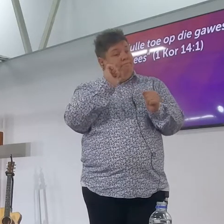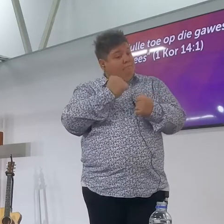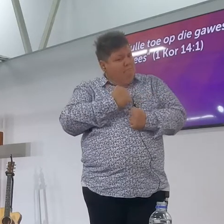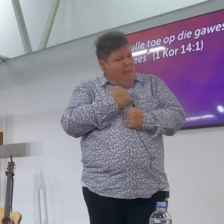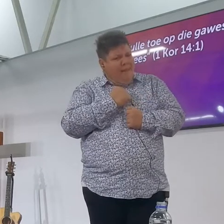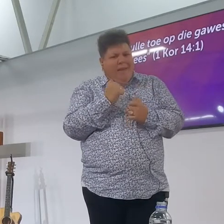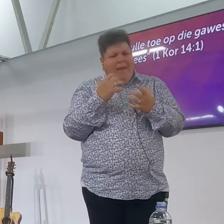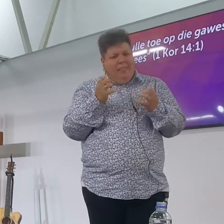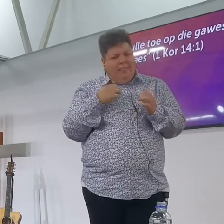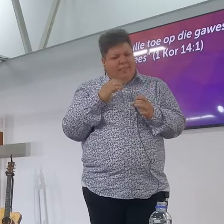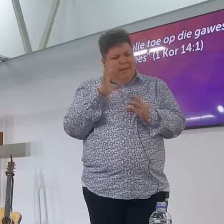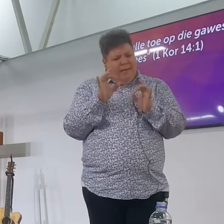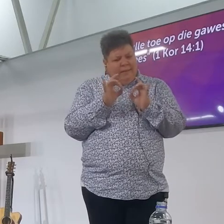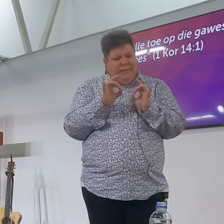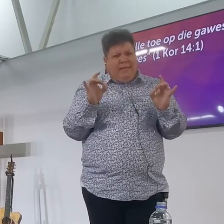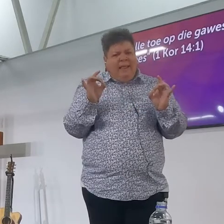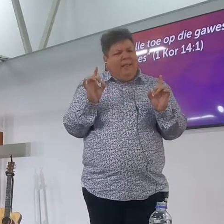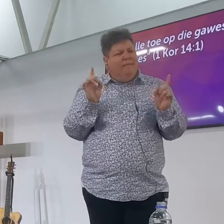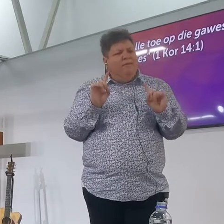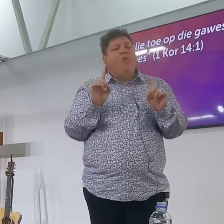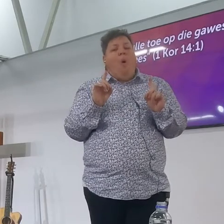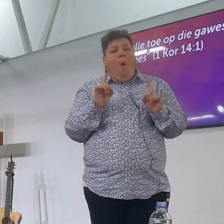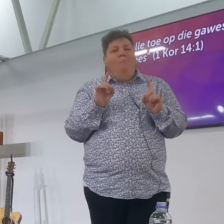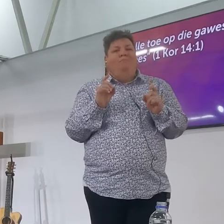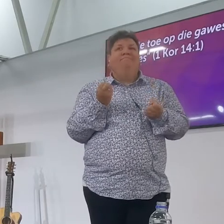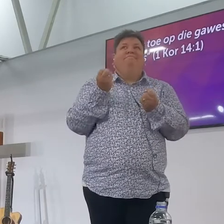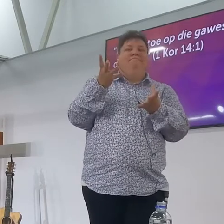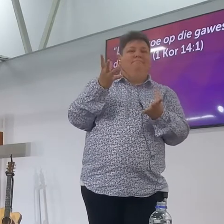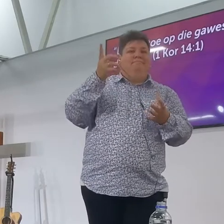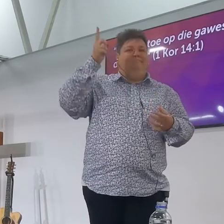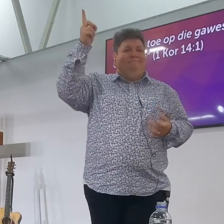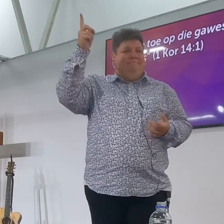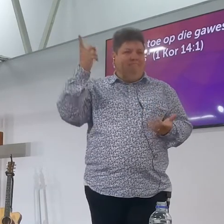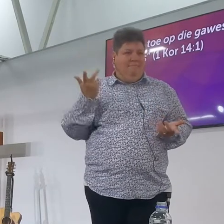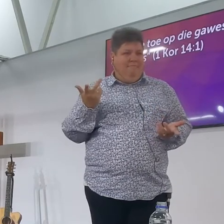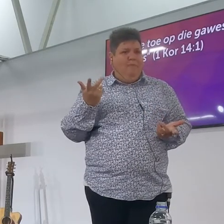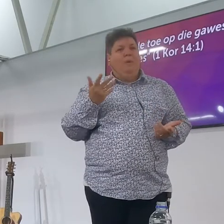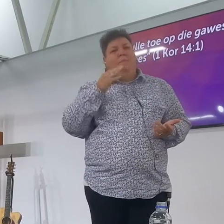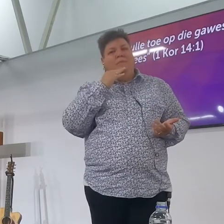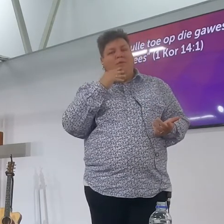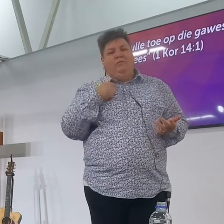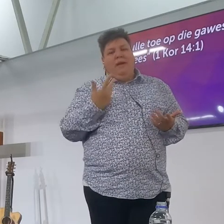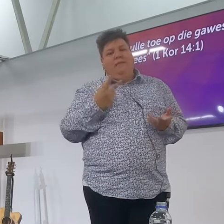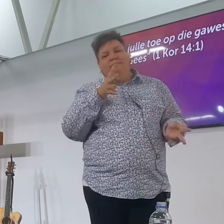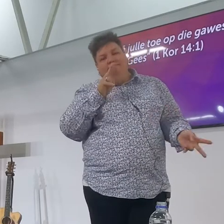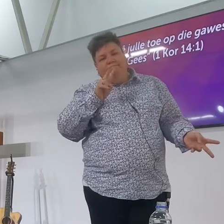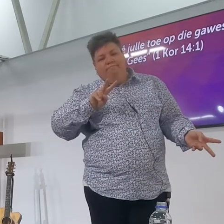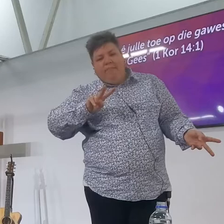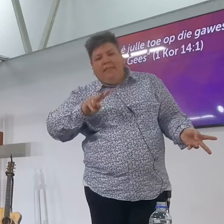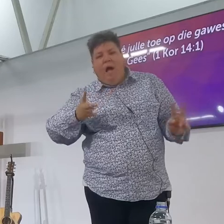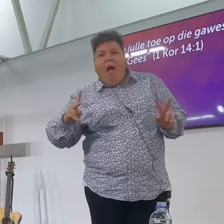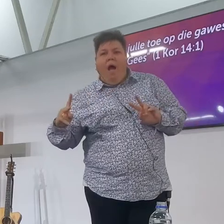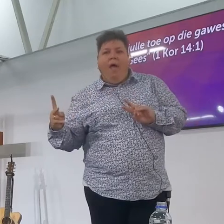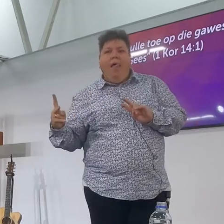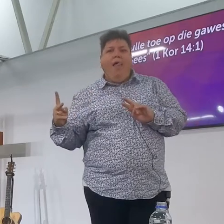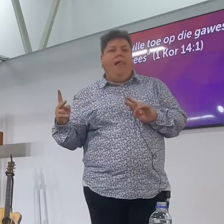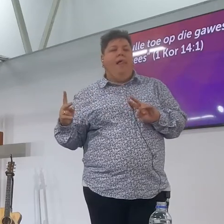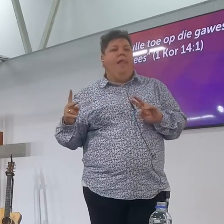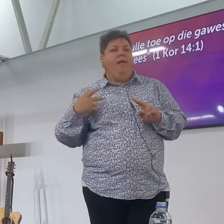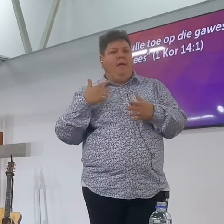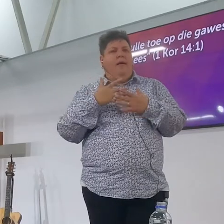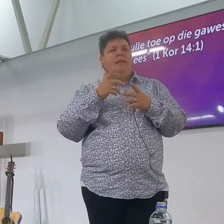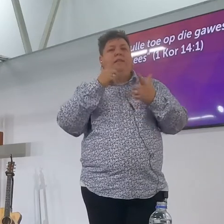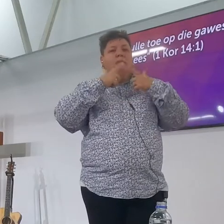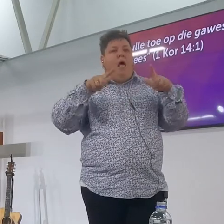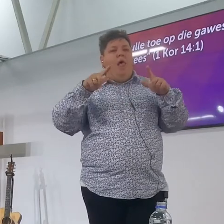ek behoort dit na te jaag. Nou ongelukkig weet ons net van tale omtrent. Ons weet net van tale. En ons is bang vir tale. Wow, tale,